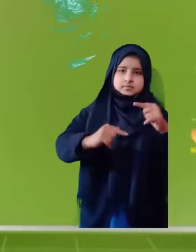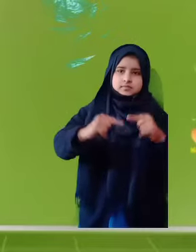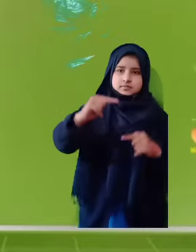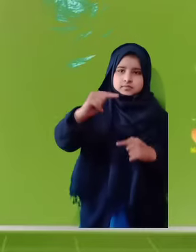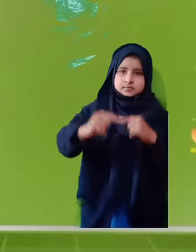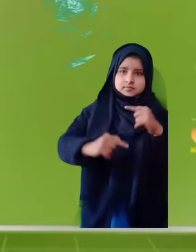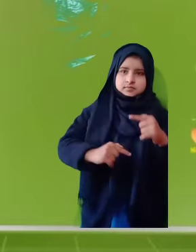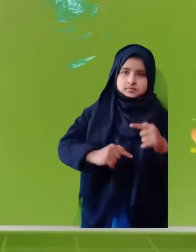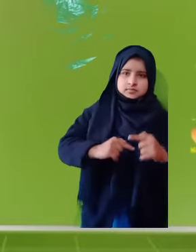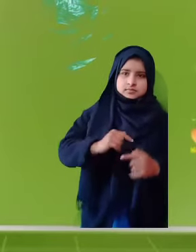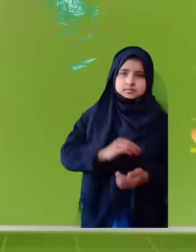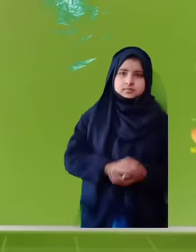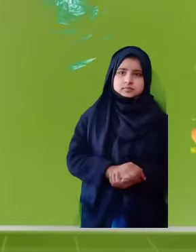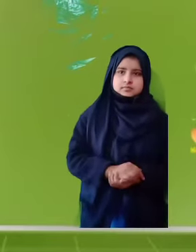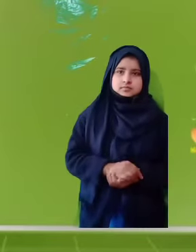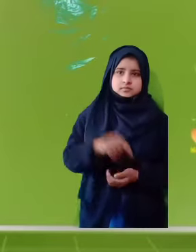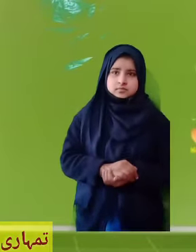नस्ल,